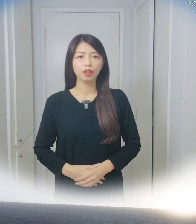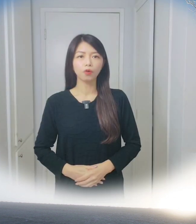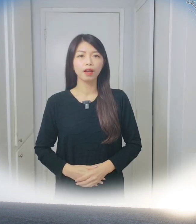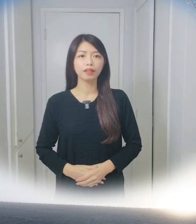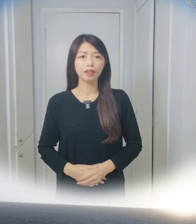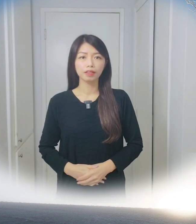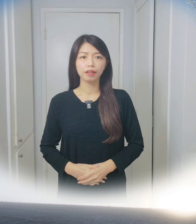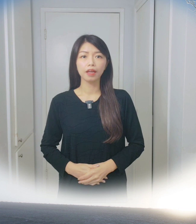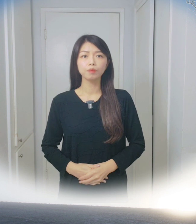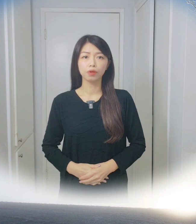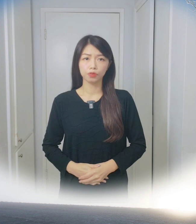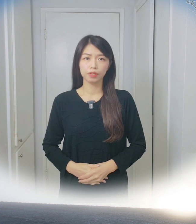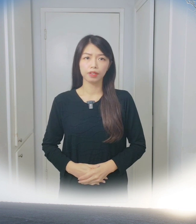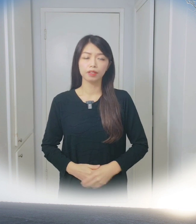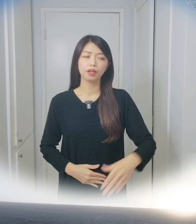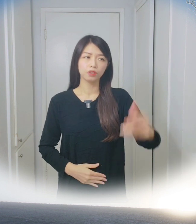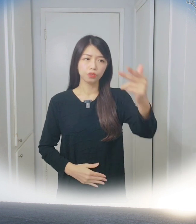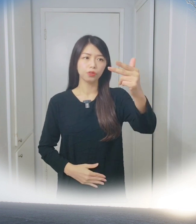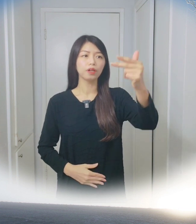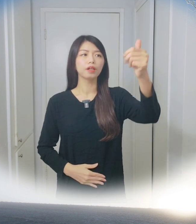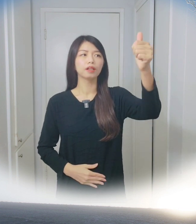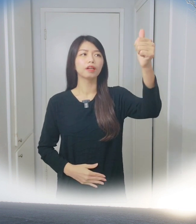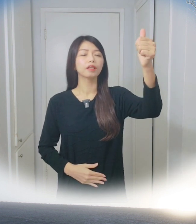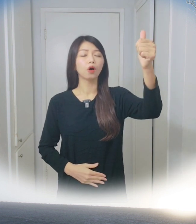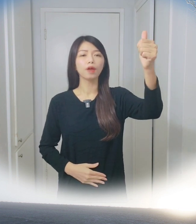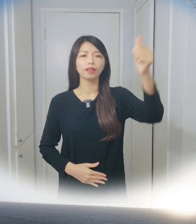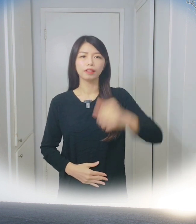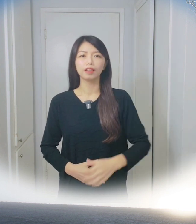주를 경외하는 자들에게 부어주시네. 주를